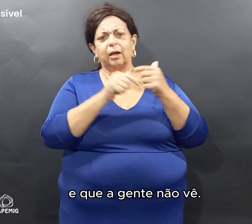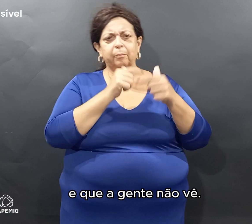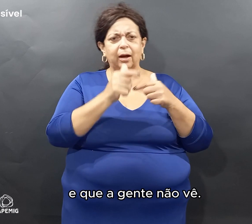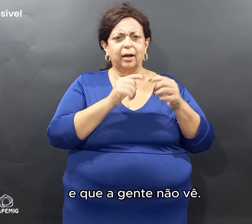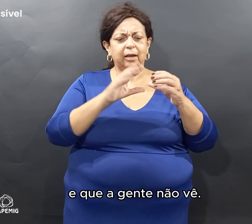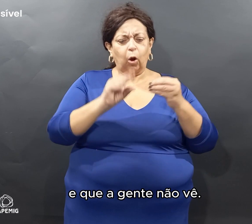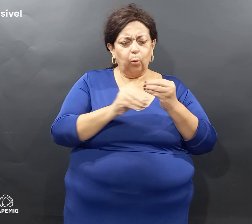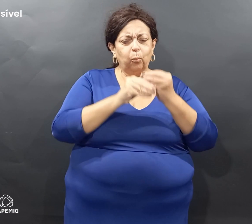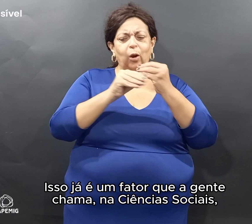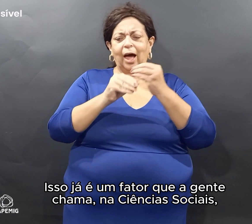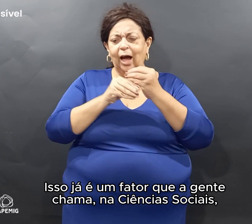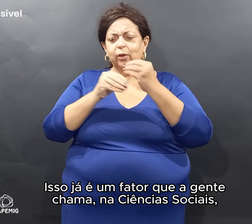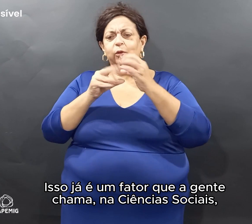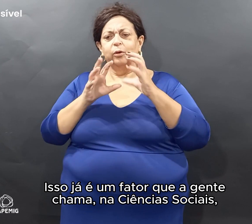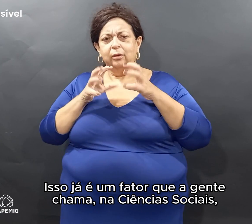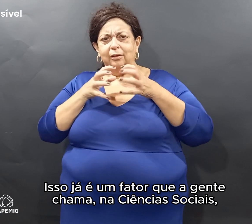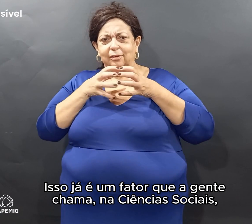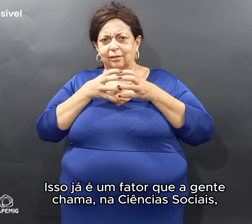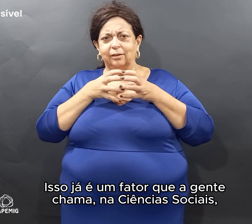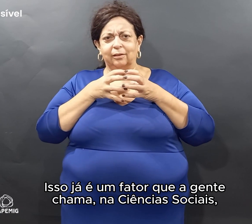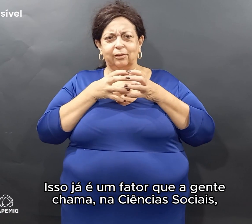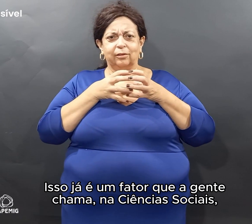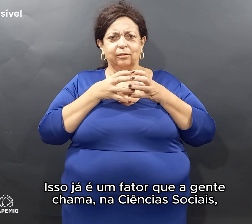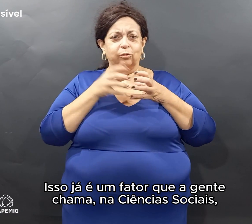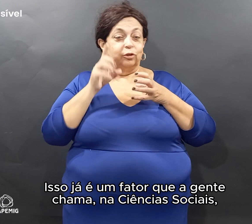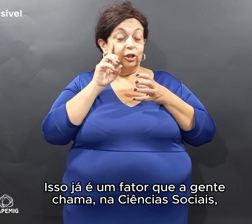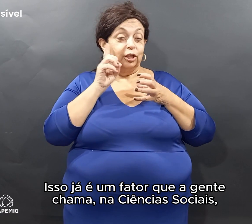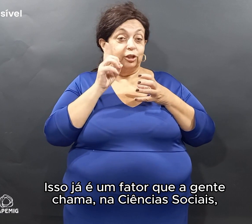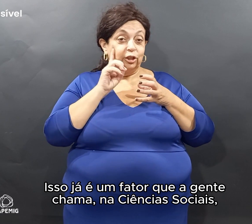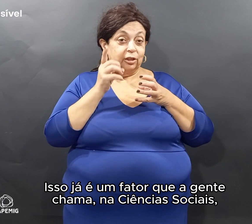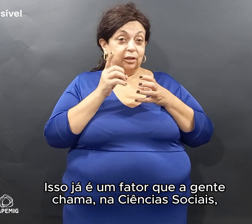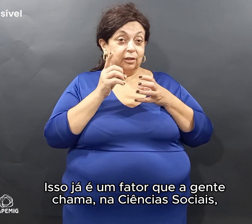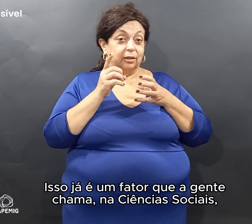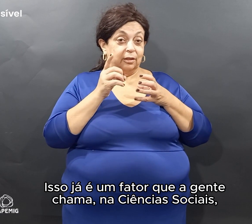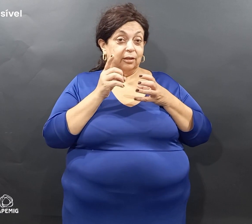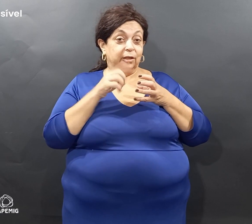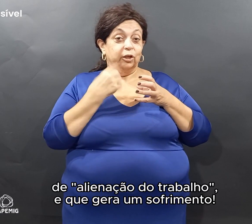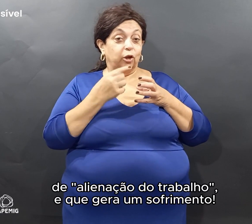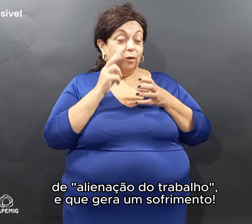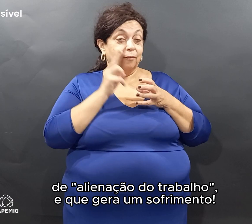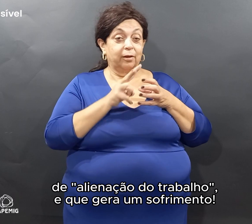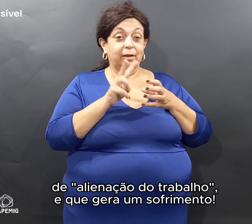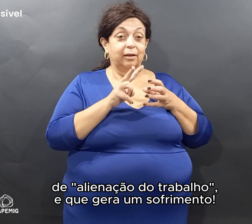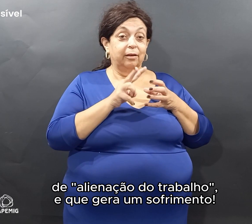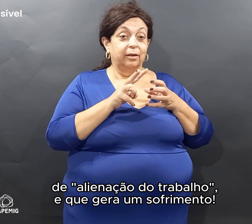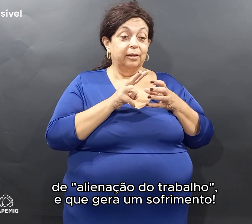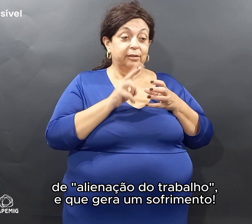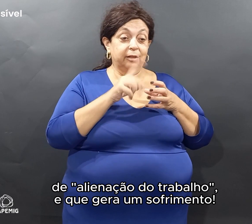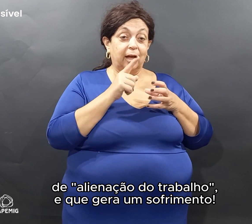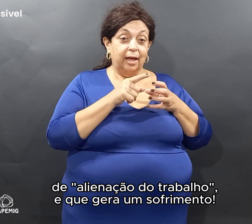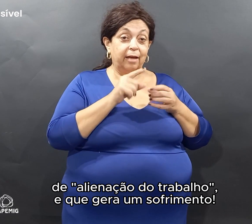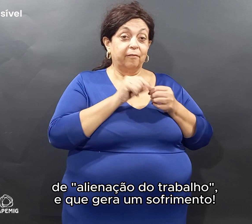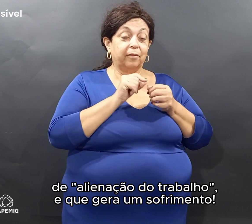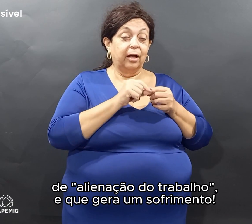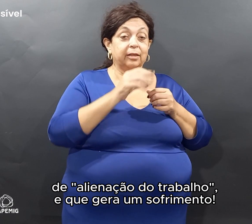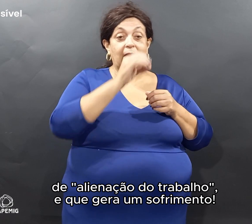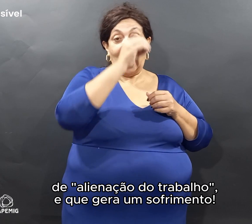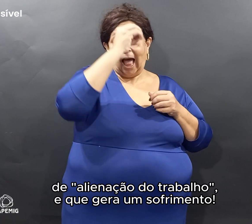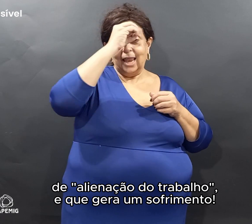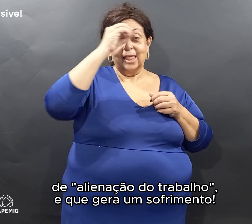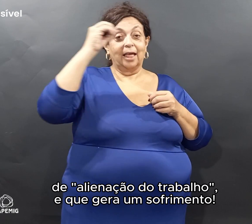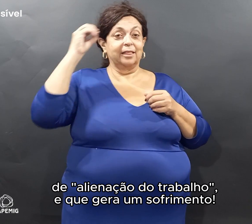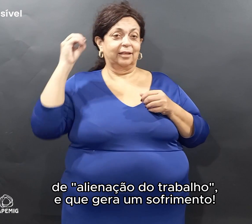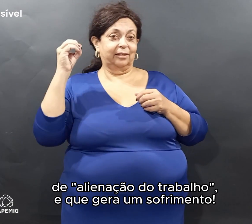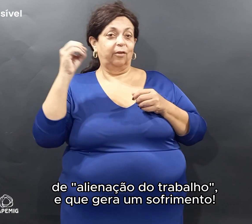e que a gente não vê. Isso já é um fator que a gente chama, nas ciências sociais, de alienação do trabalho e